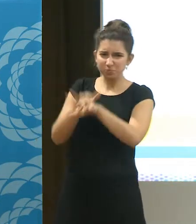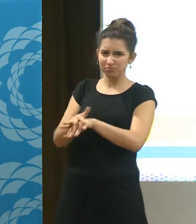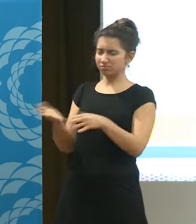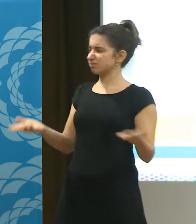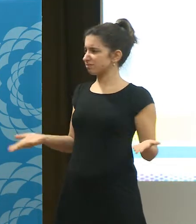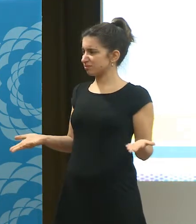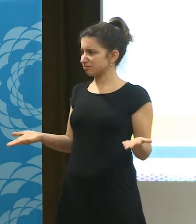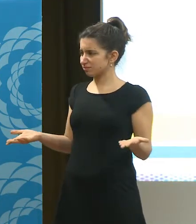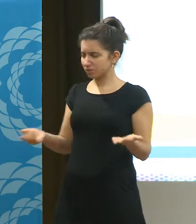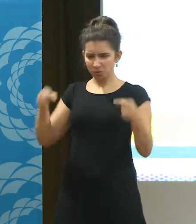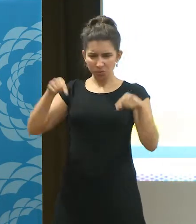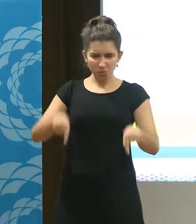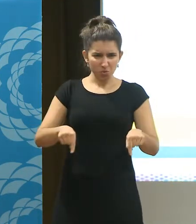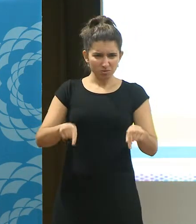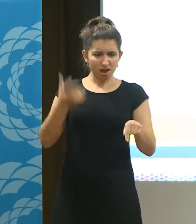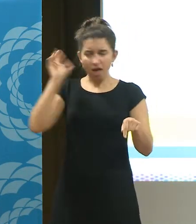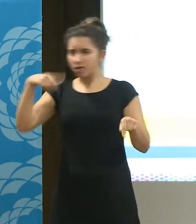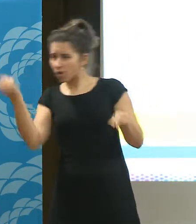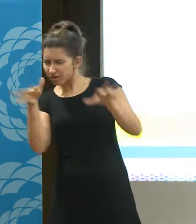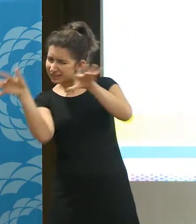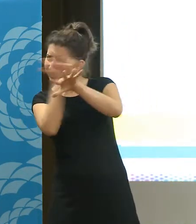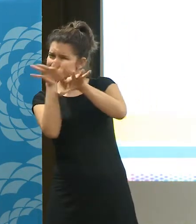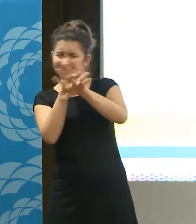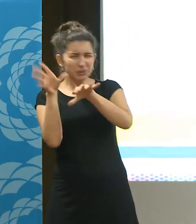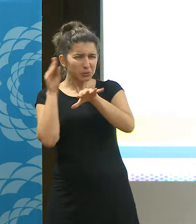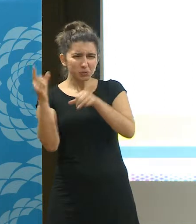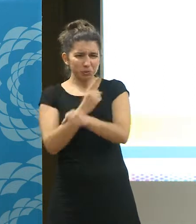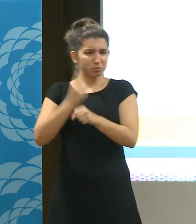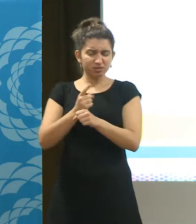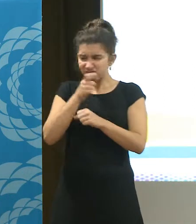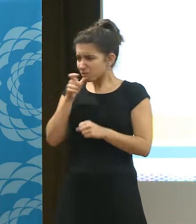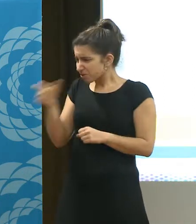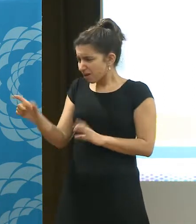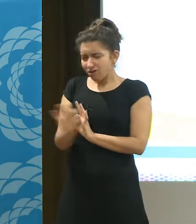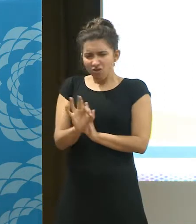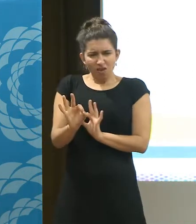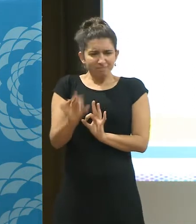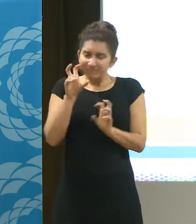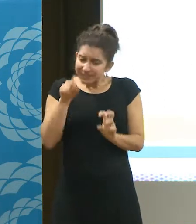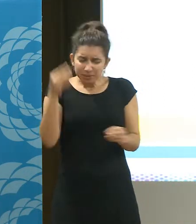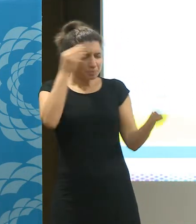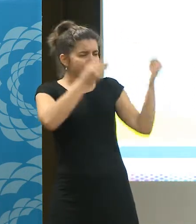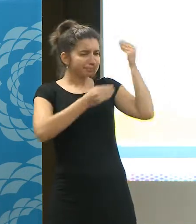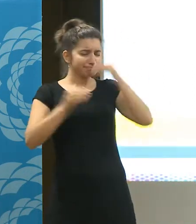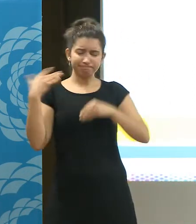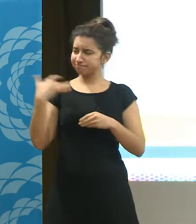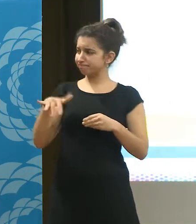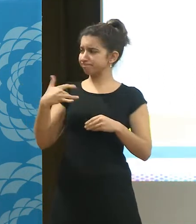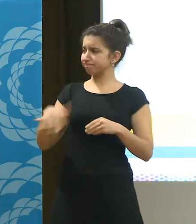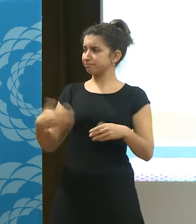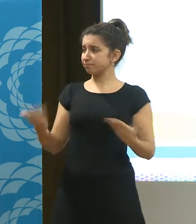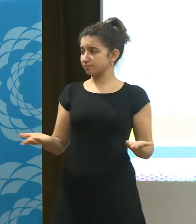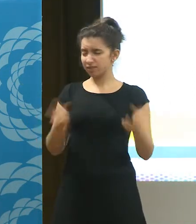luchas y hoy estamos siendo interferidos y no estamos teniendo ninguna respuesta casi. Y nos preocupa mucho porque ¿qué tiene